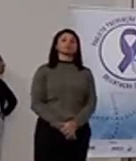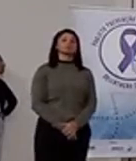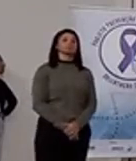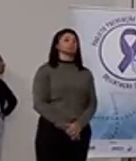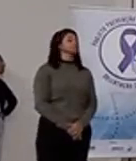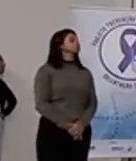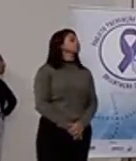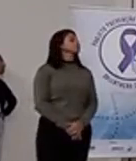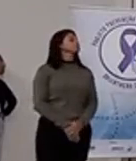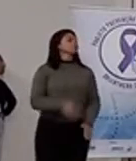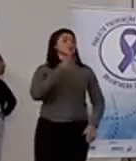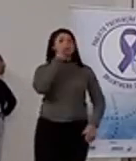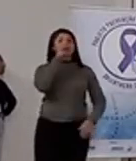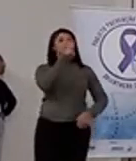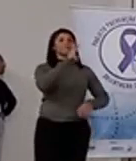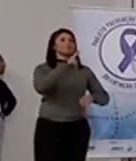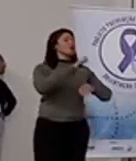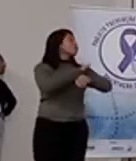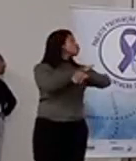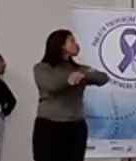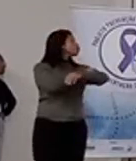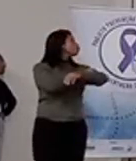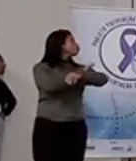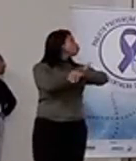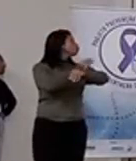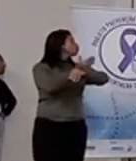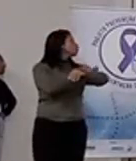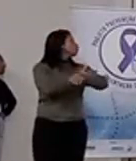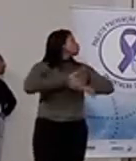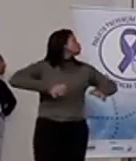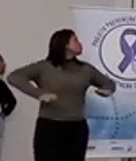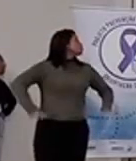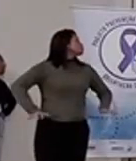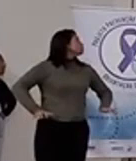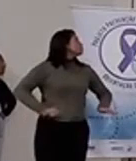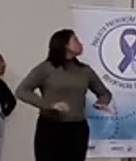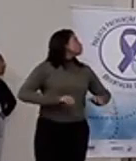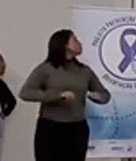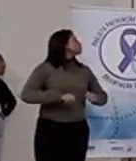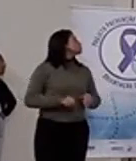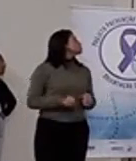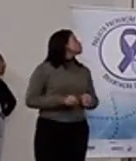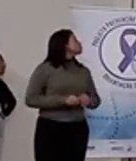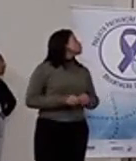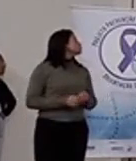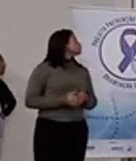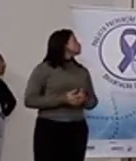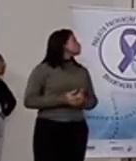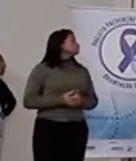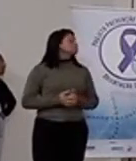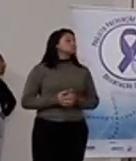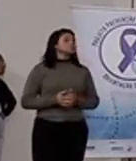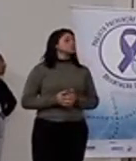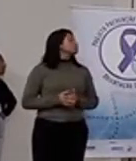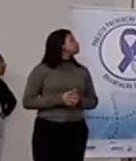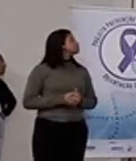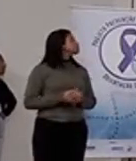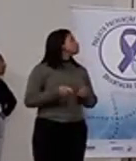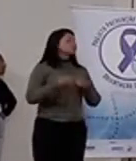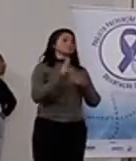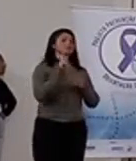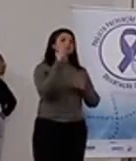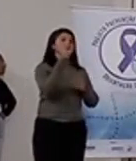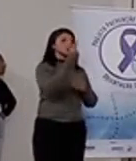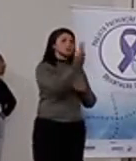Você vê que ela tem até uma frouxidão no bracinho, estão vendo? Que o bracinho dela, ele dobra, né, quando ela vai tentar fazer o movimento. Olha, ele virando aqui um